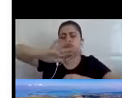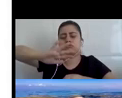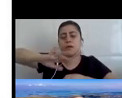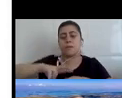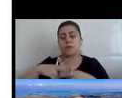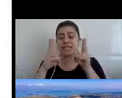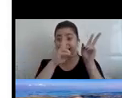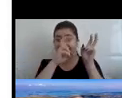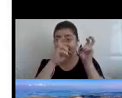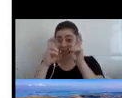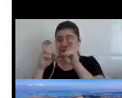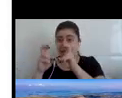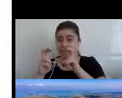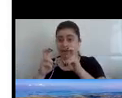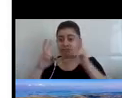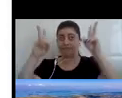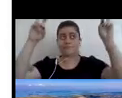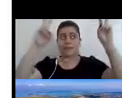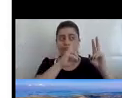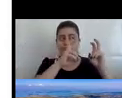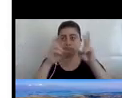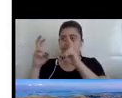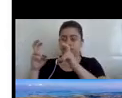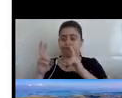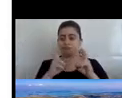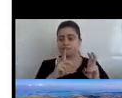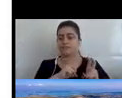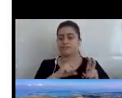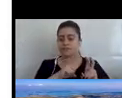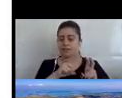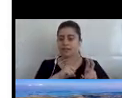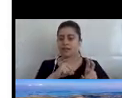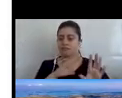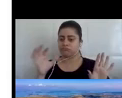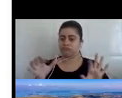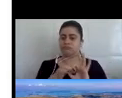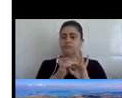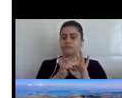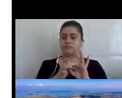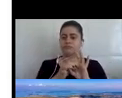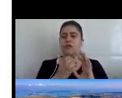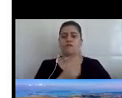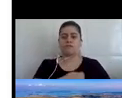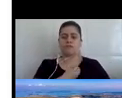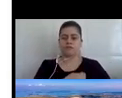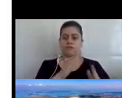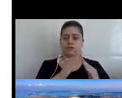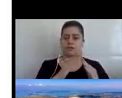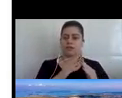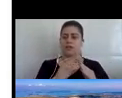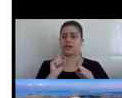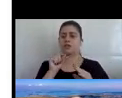subtemas, a gente tem uma relação muito linear da questão da habitabilidade e esses fluxos, né, a partir das